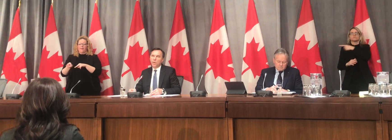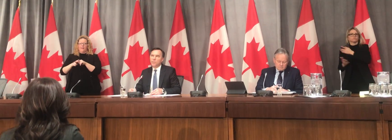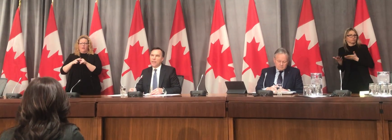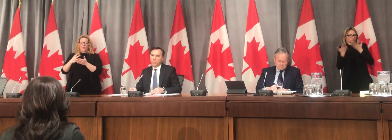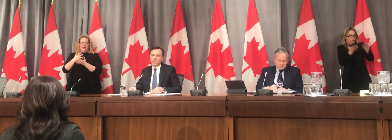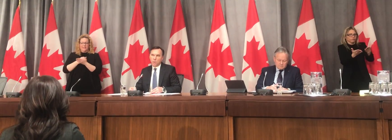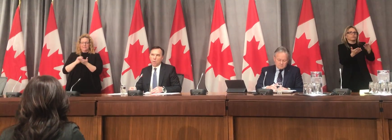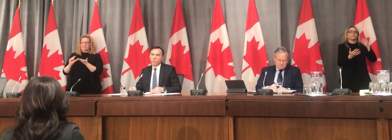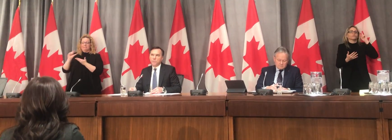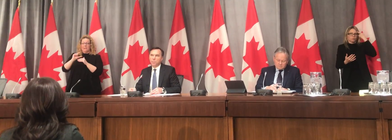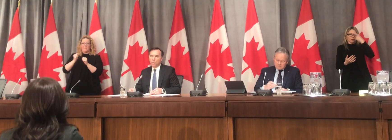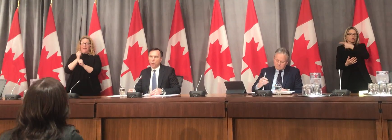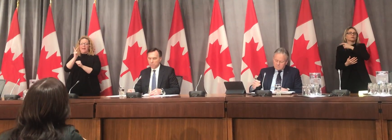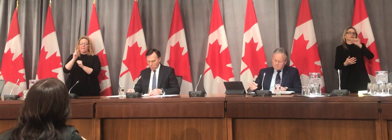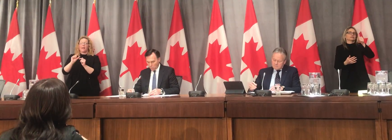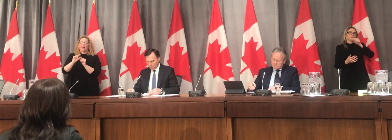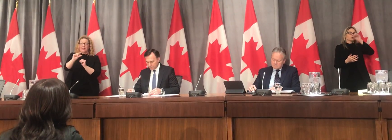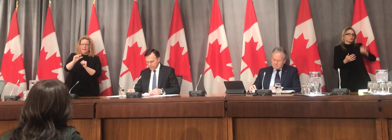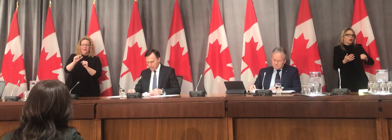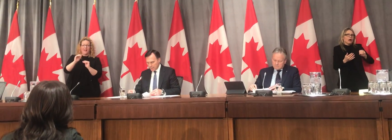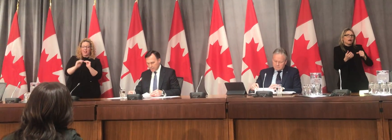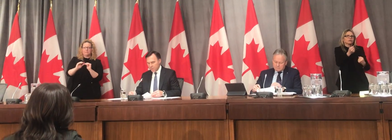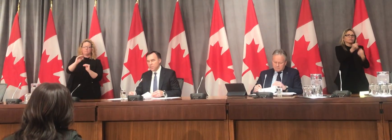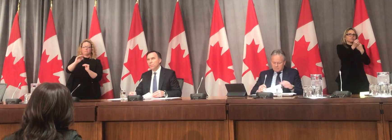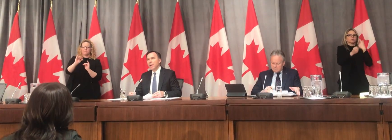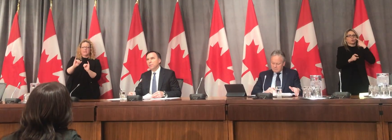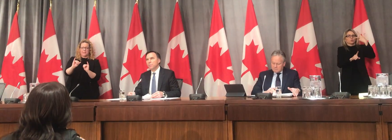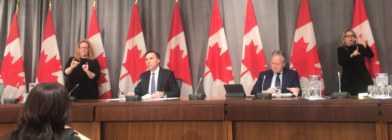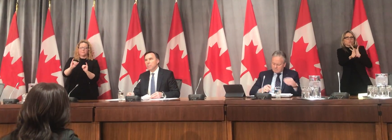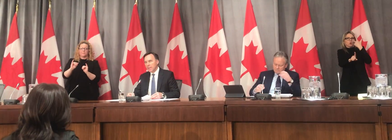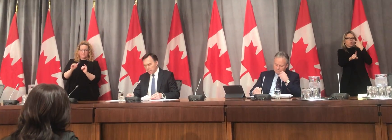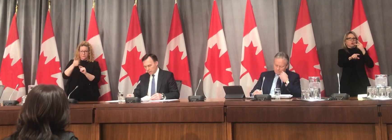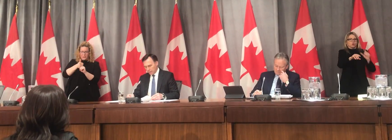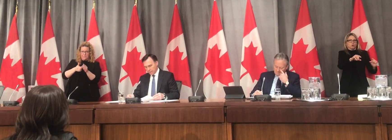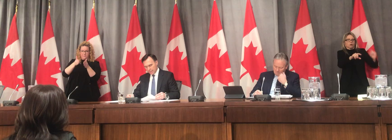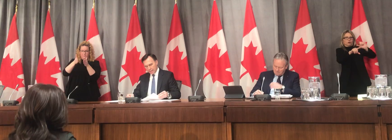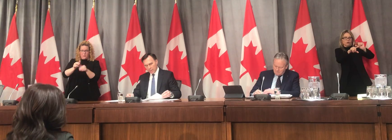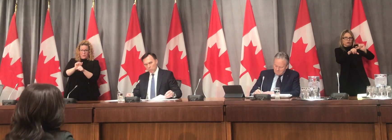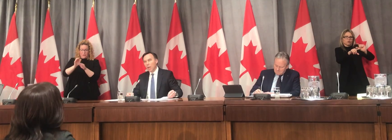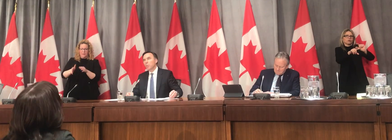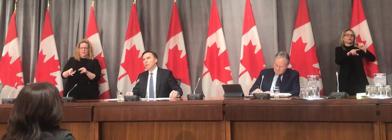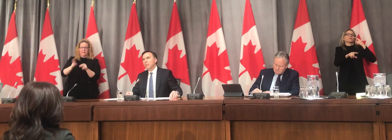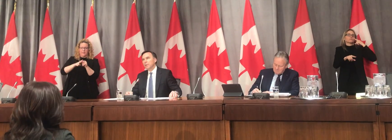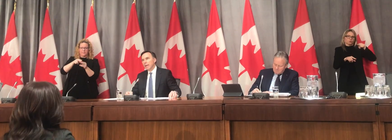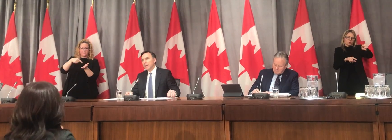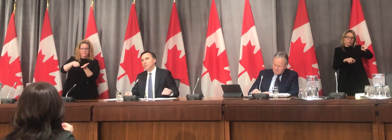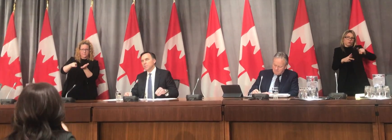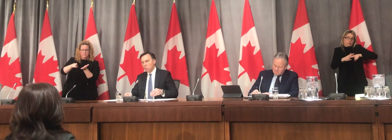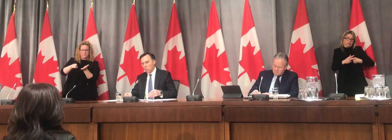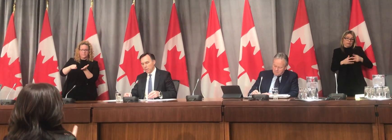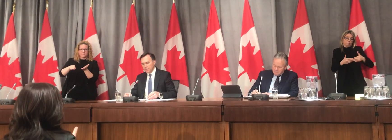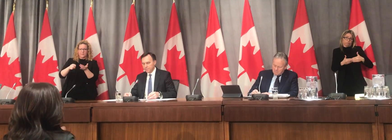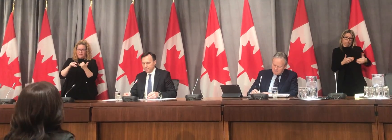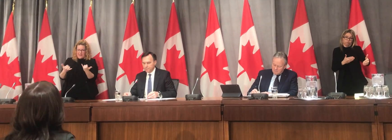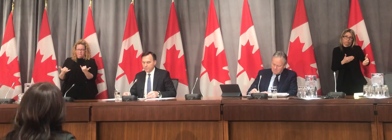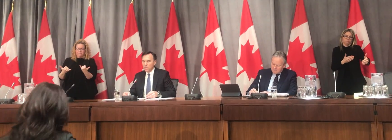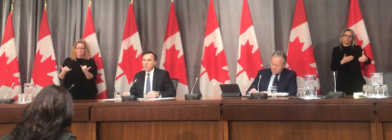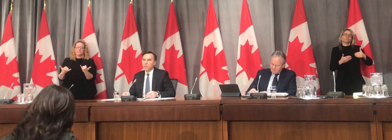to $25,000 per employer. This is effective immediately and will help keep Canadians